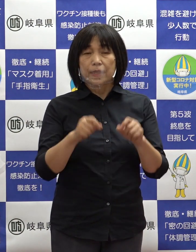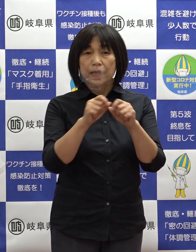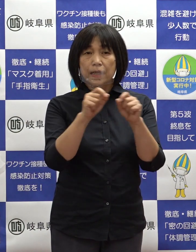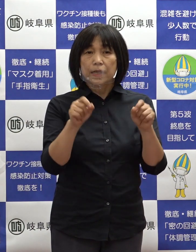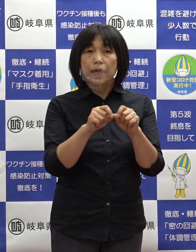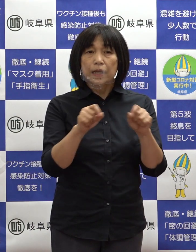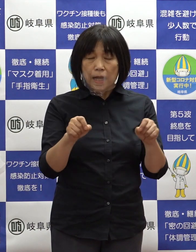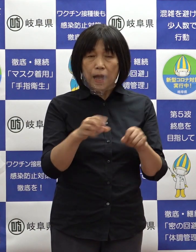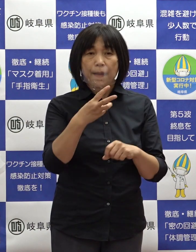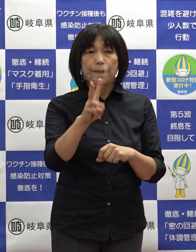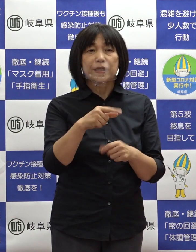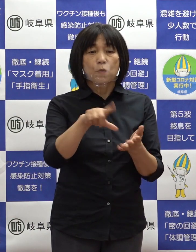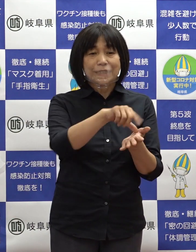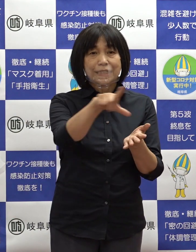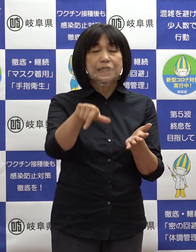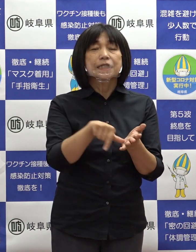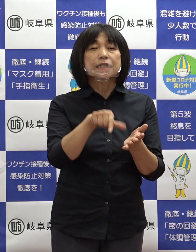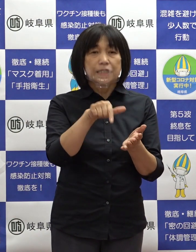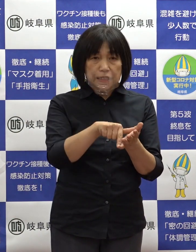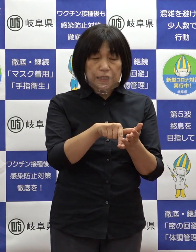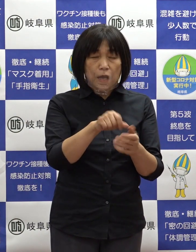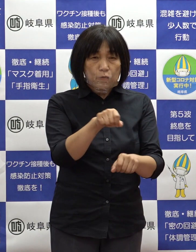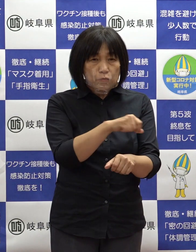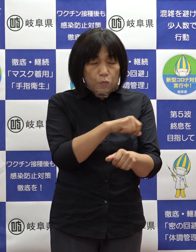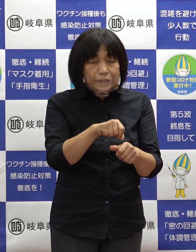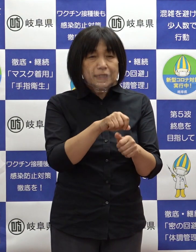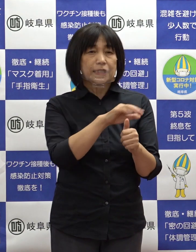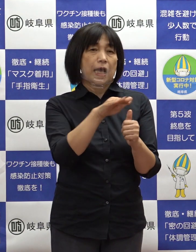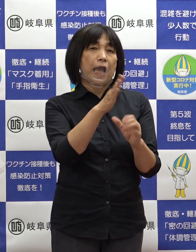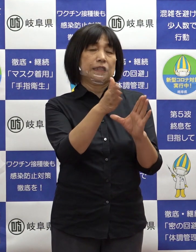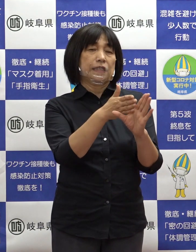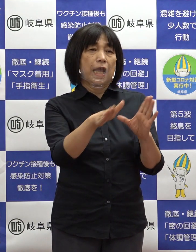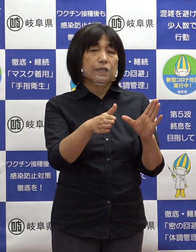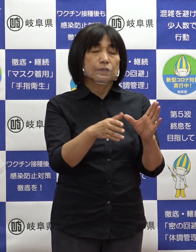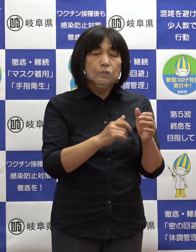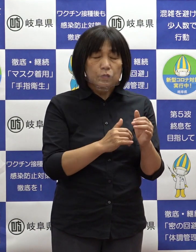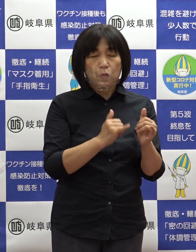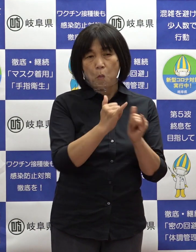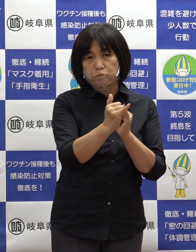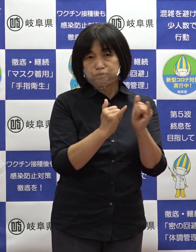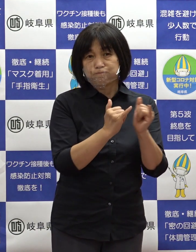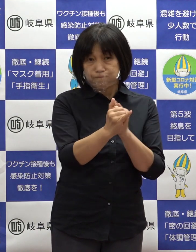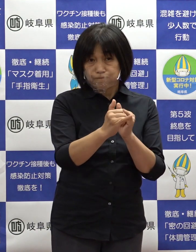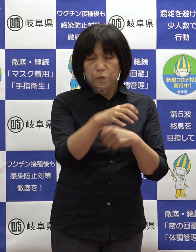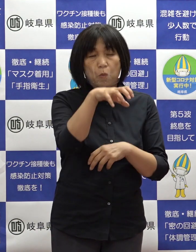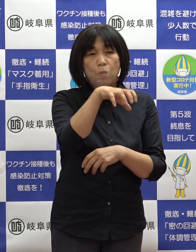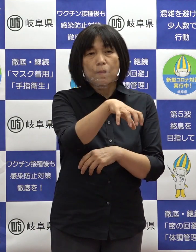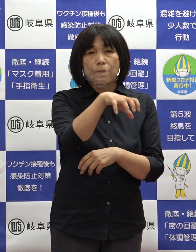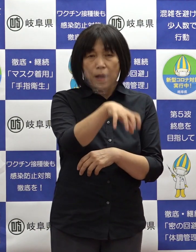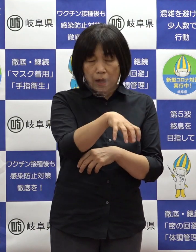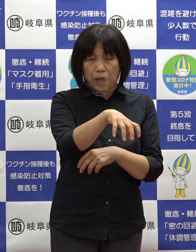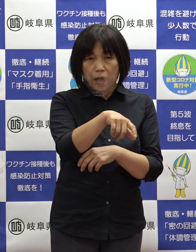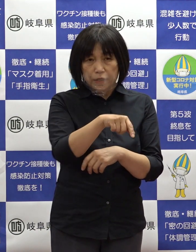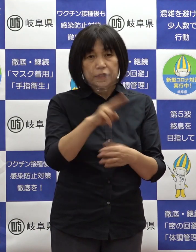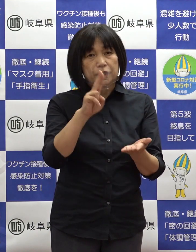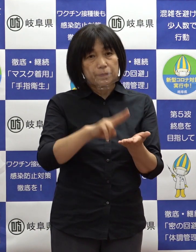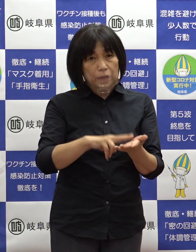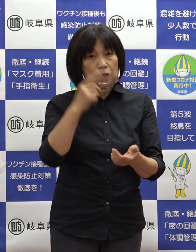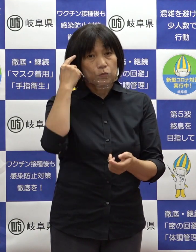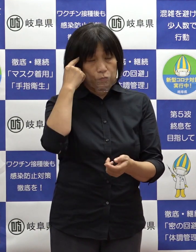美濃地方の特に愛知県との交流の多いところということになったのではないかと思います